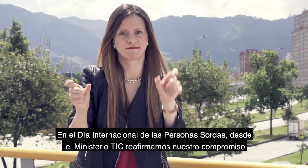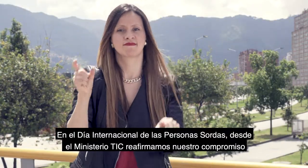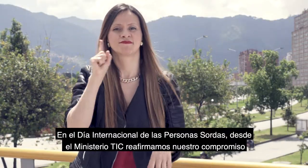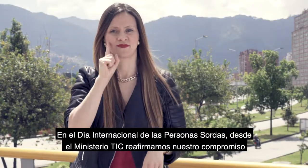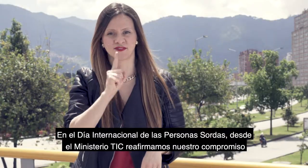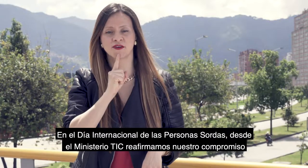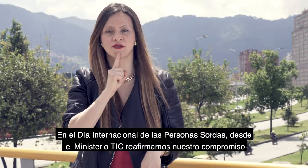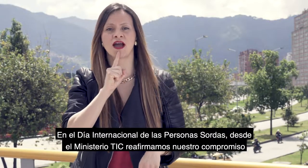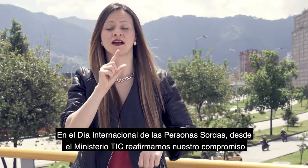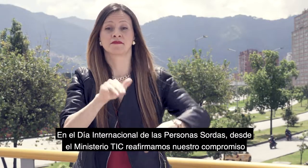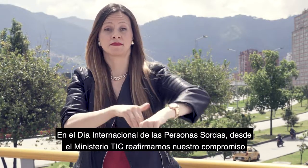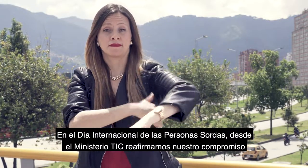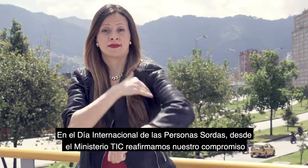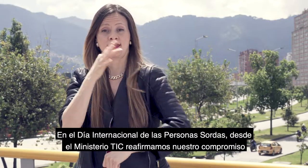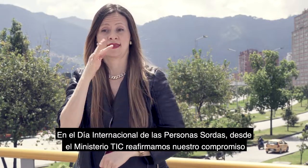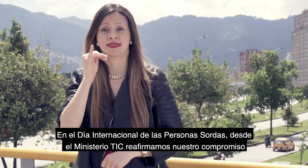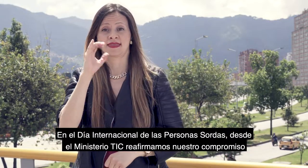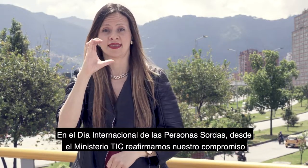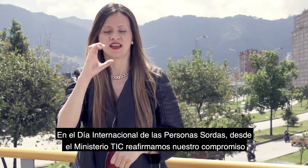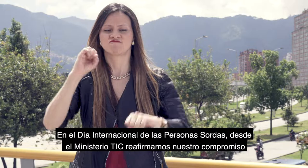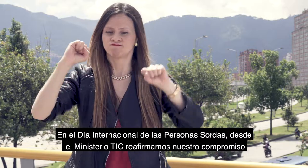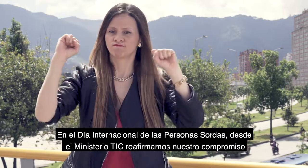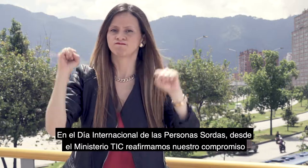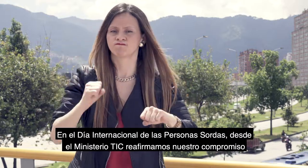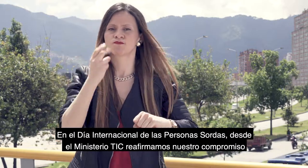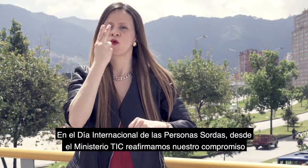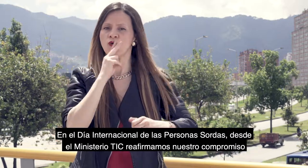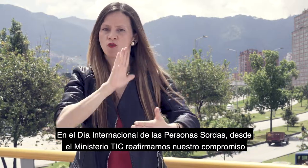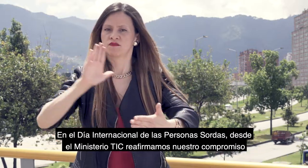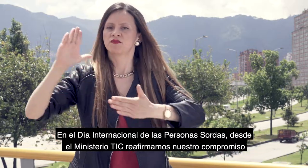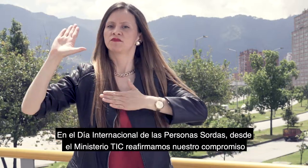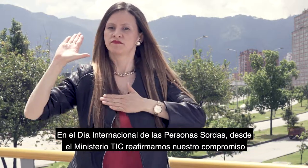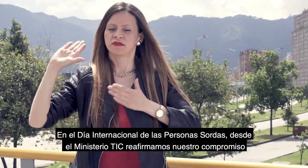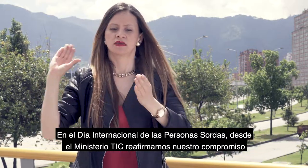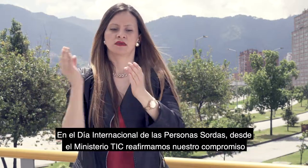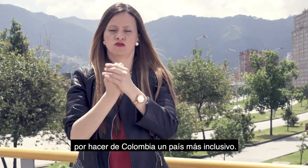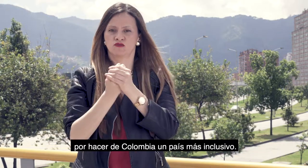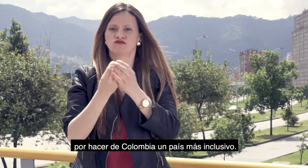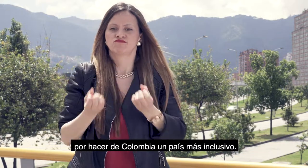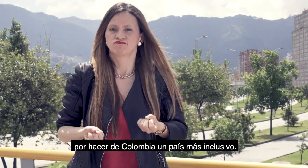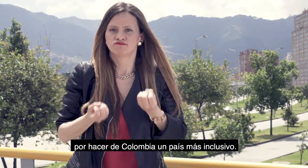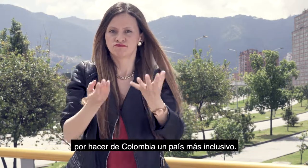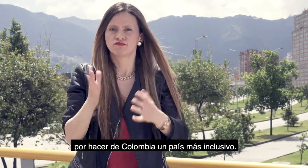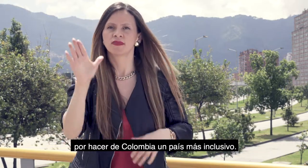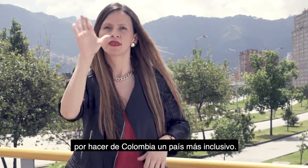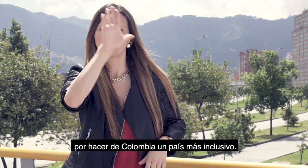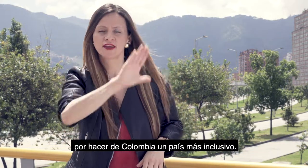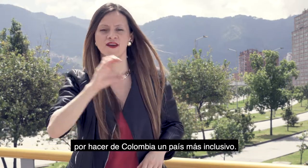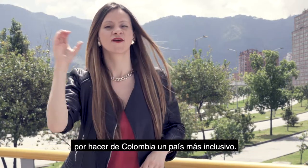Personas Sordas, desde el Ministerio TIC, reafirmamos nuestro compromiso por hacer de Colombia un país